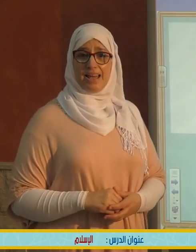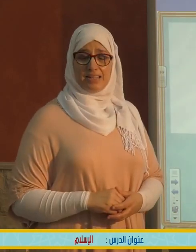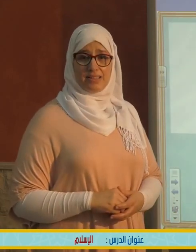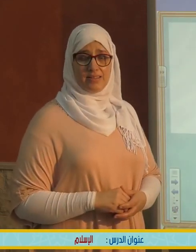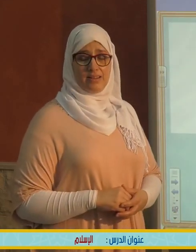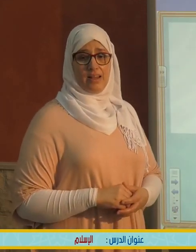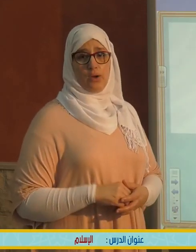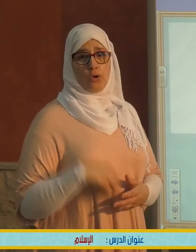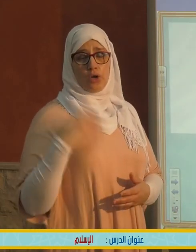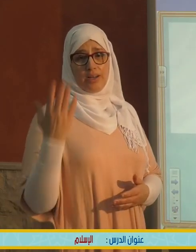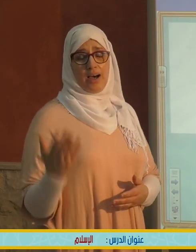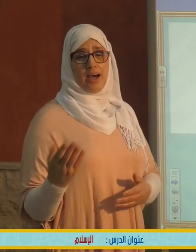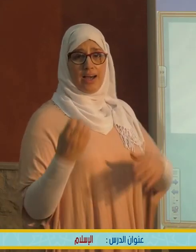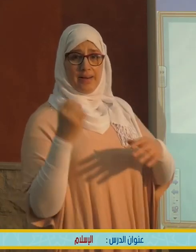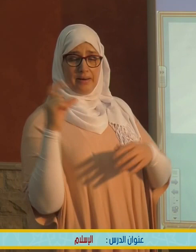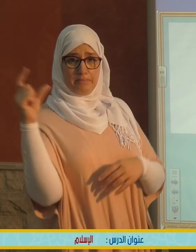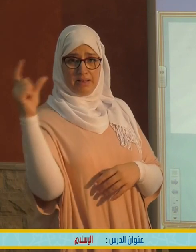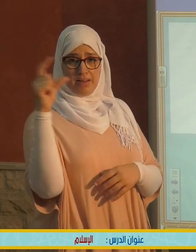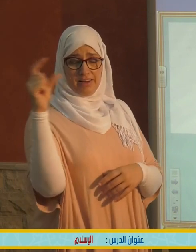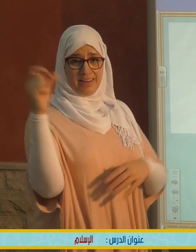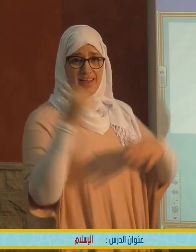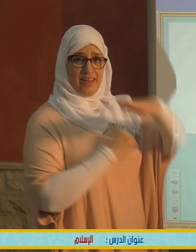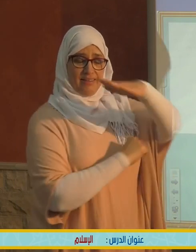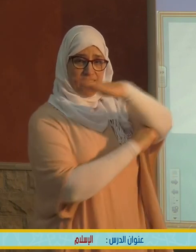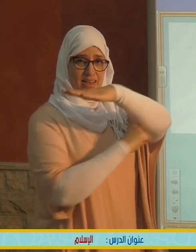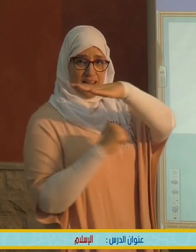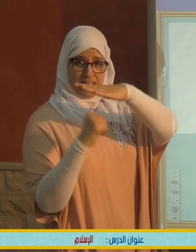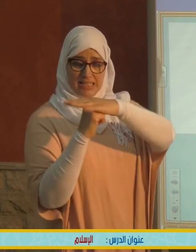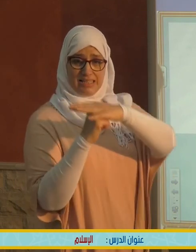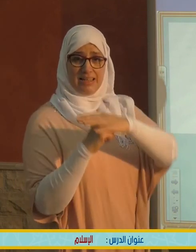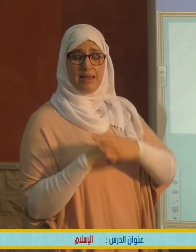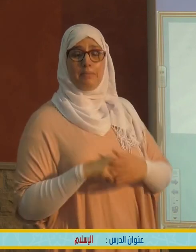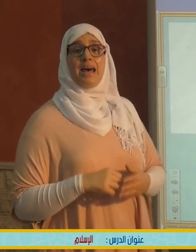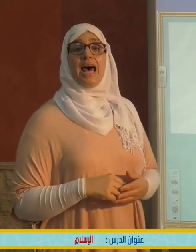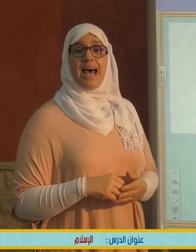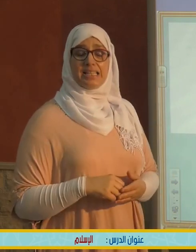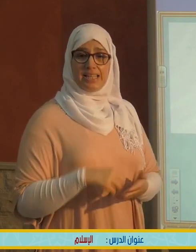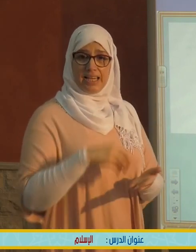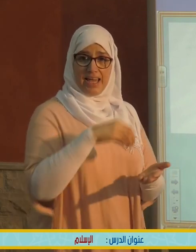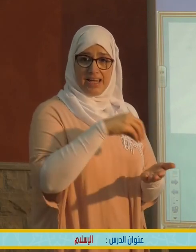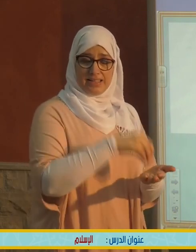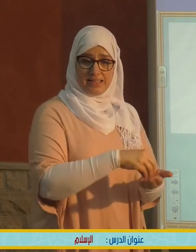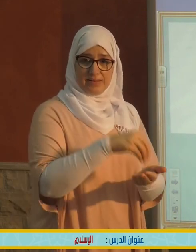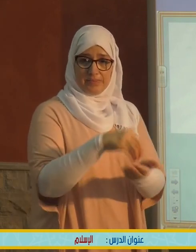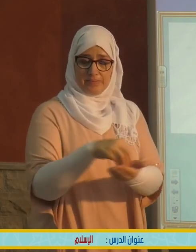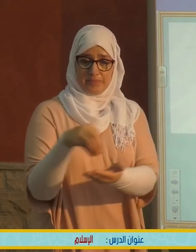الزكاة ركن آخر من أركان الإسلام، الزكاة،